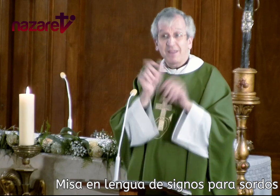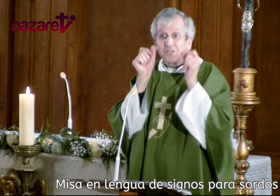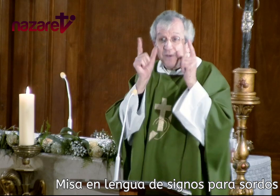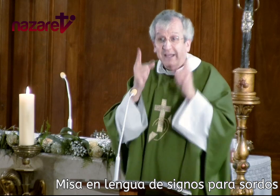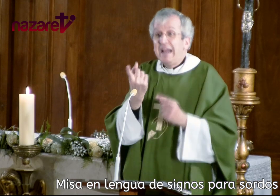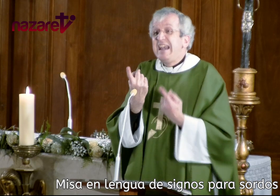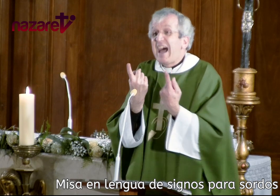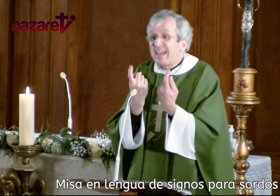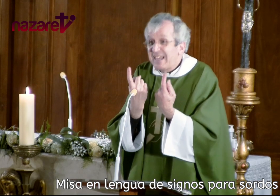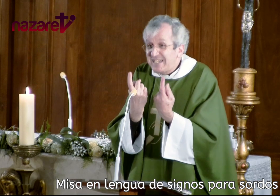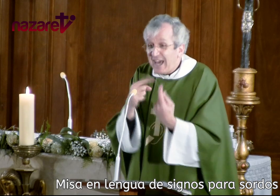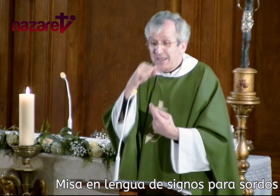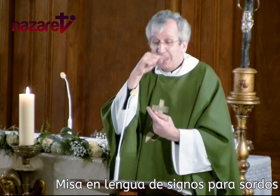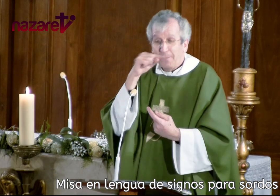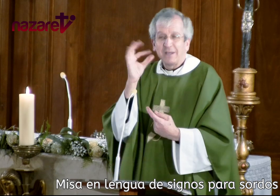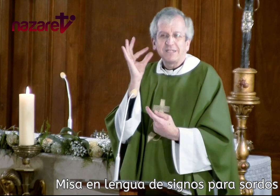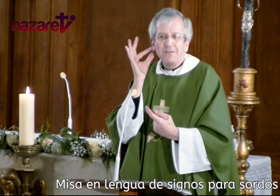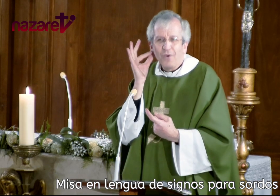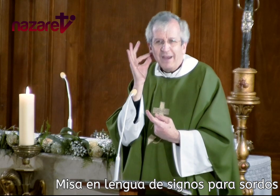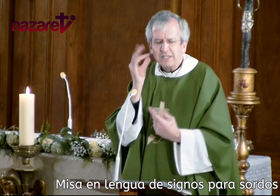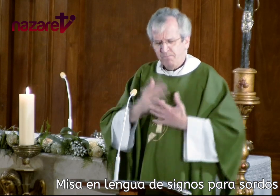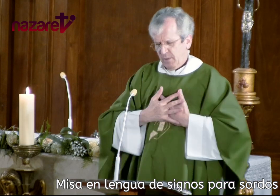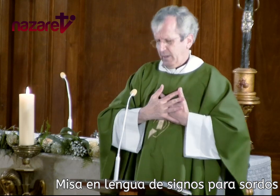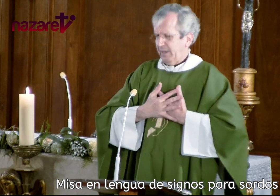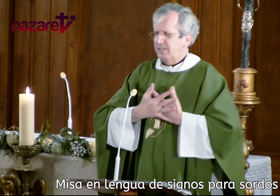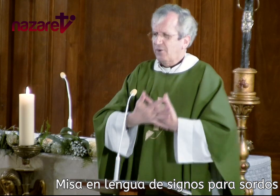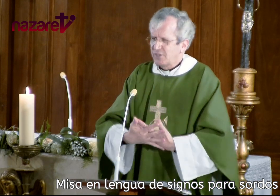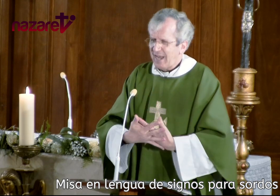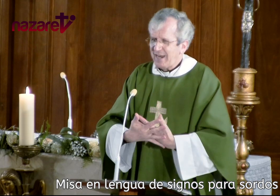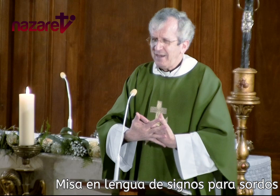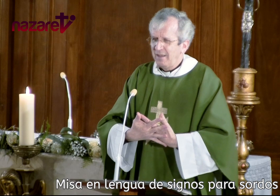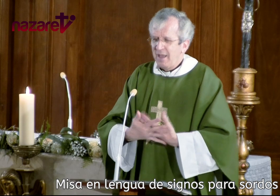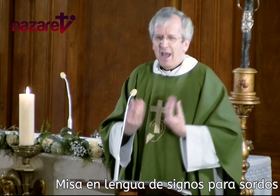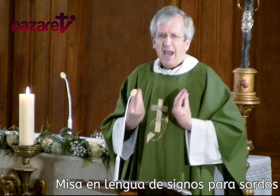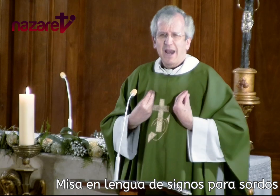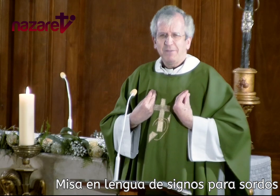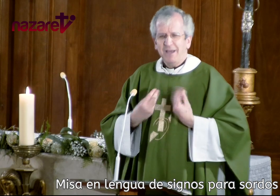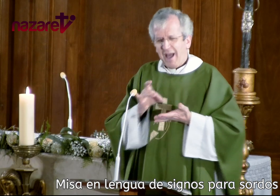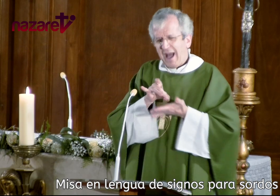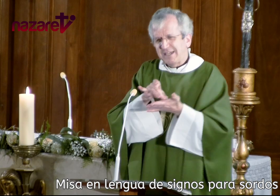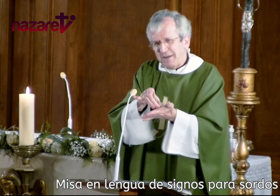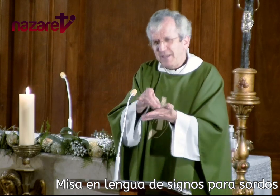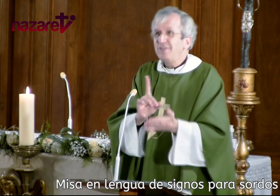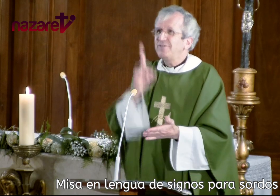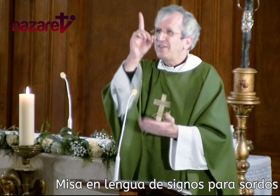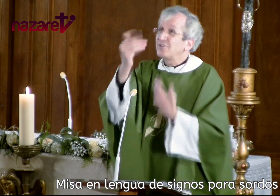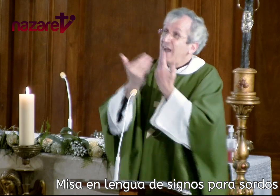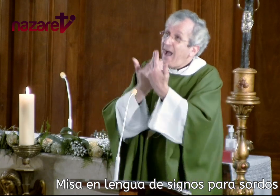descubrir la necesidad de hombres y mujeres que se consagren a la vida al servicio de dios al